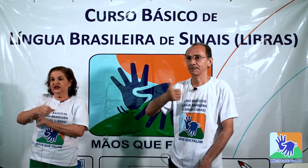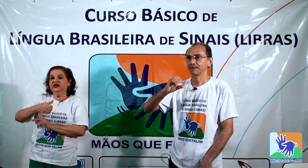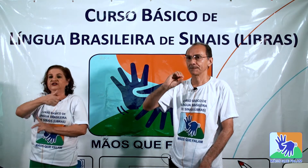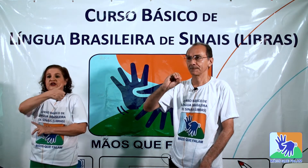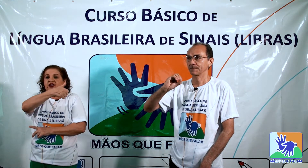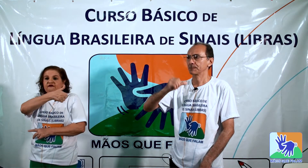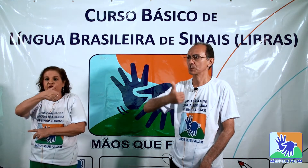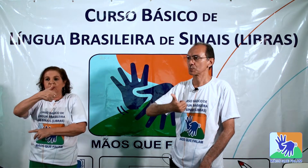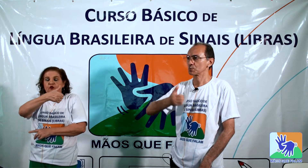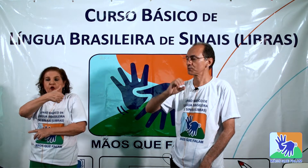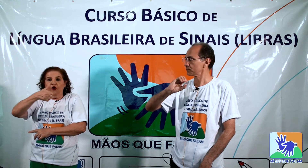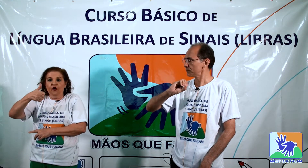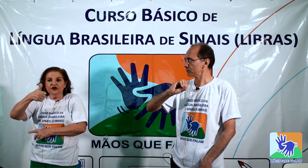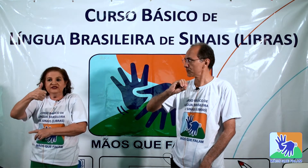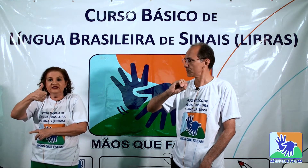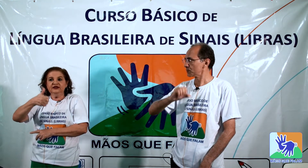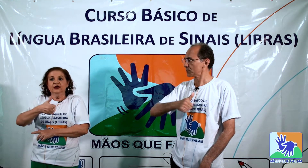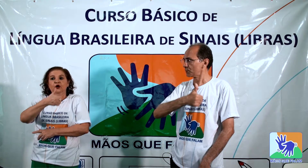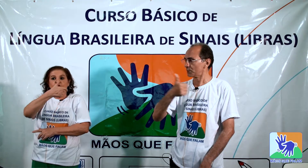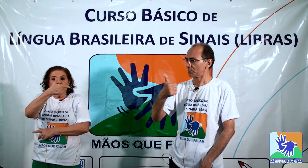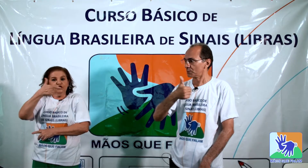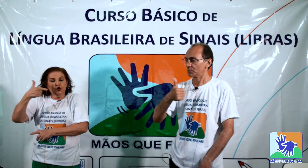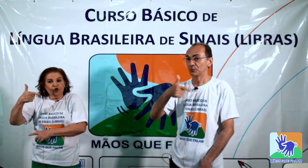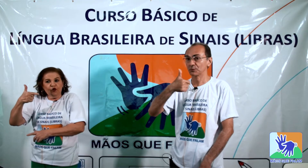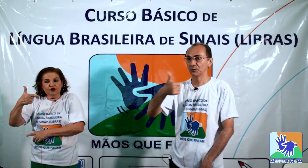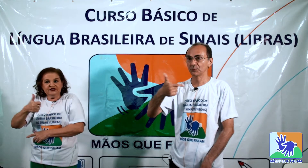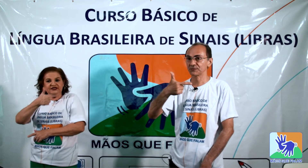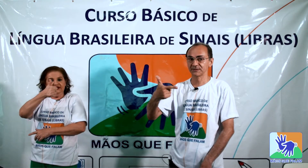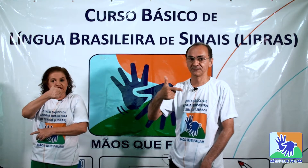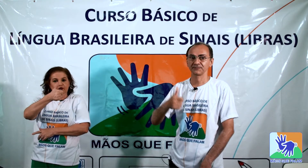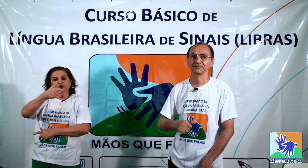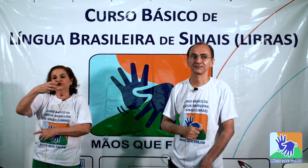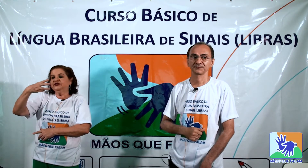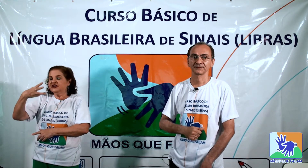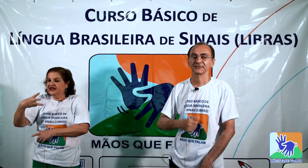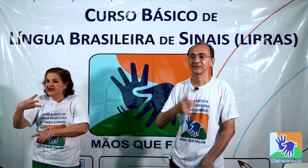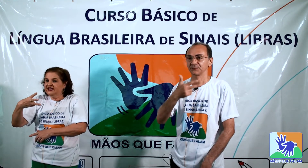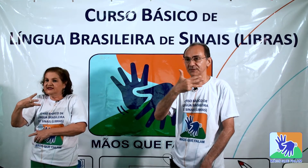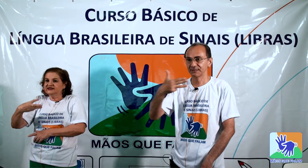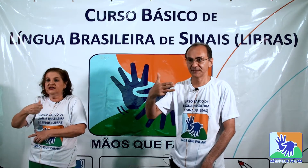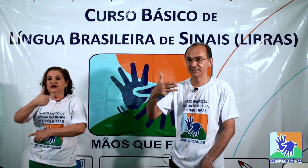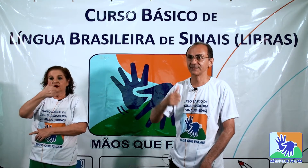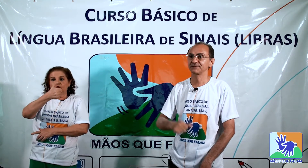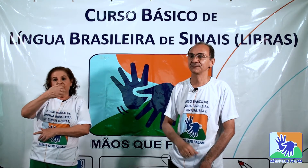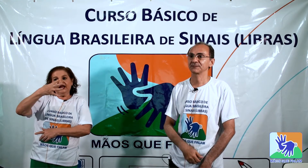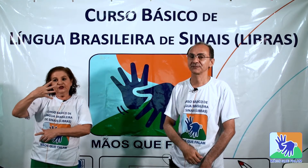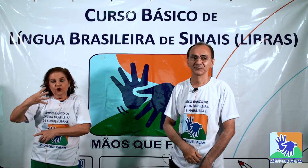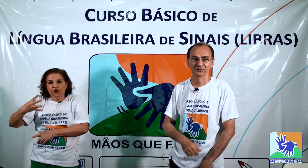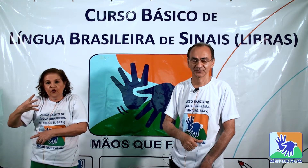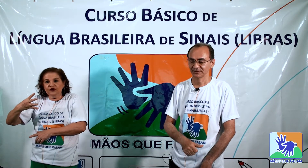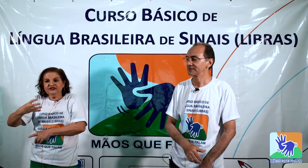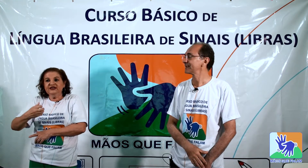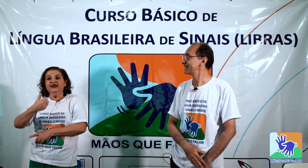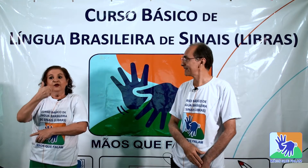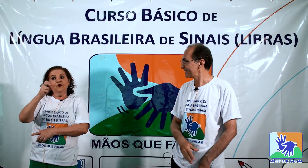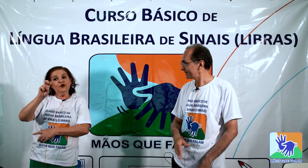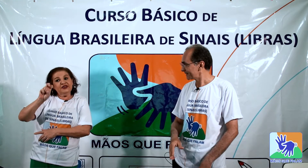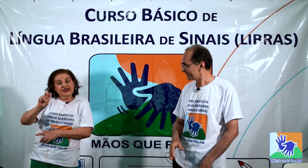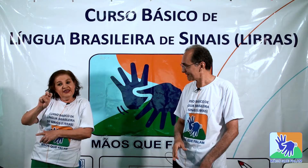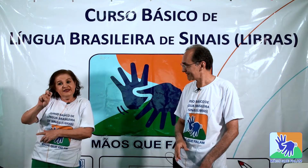importante. Vem o 11, o 12, o 13, o 14, o